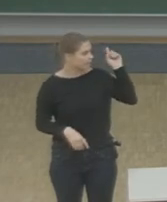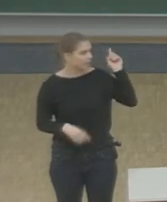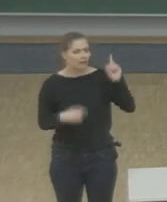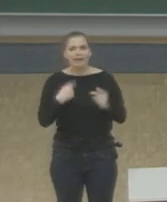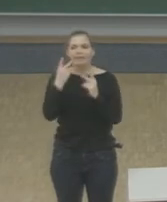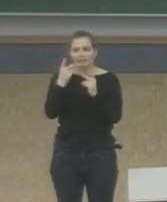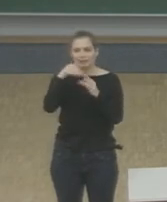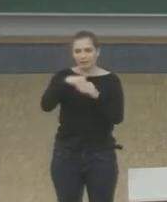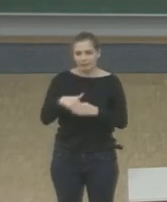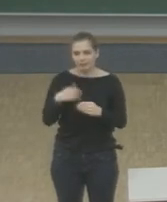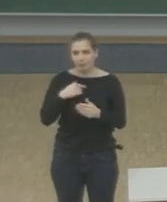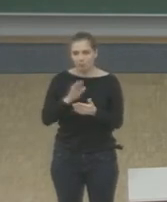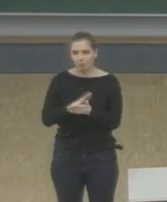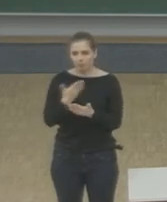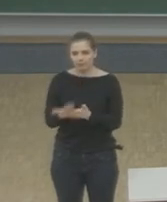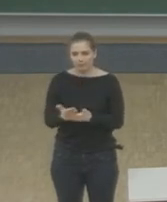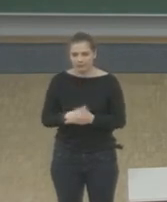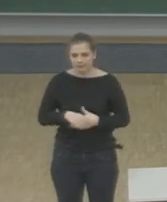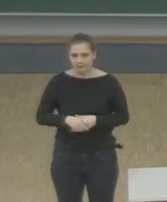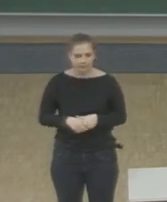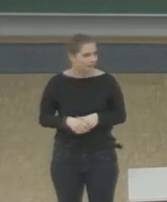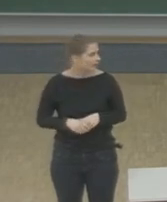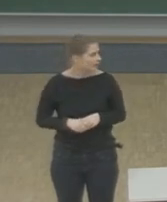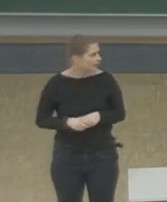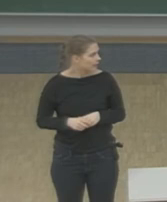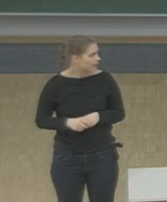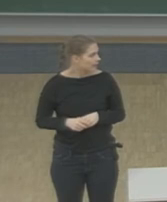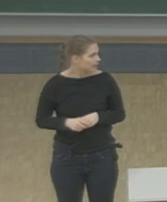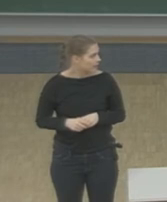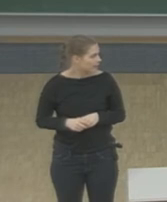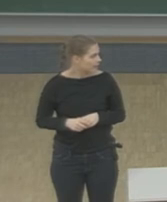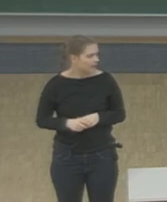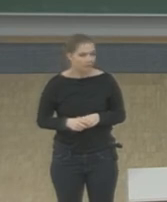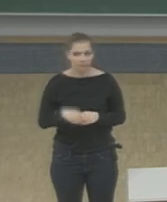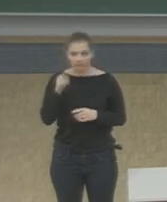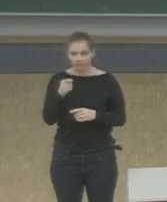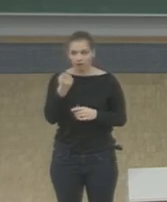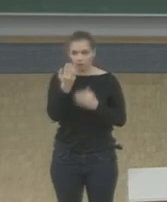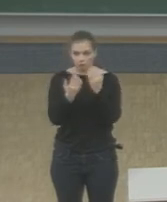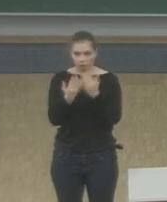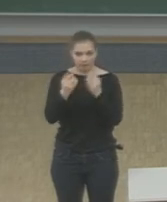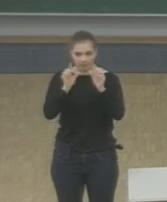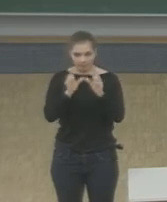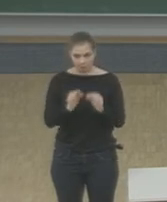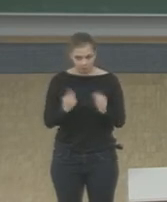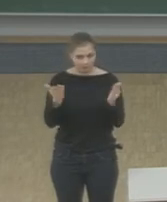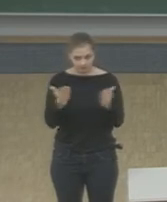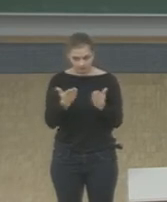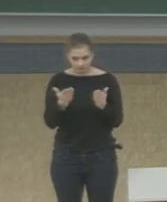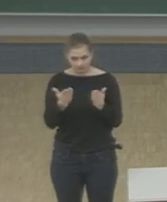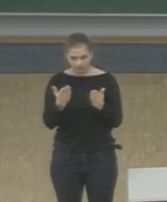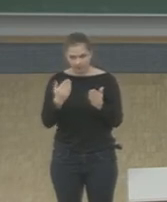zumindest die wesentlichen Passagen simultan und etwas frei. Numeracy ist hier ein recht anspruchsvolles Verständnis